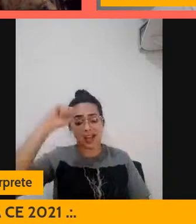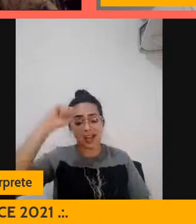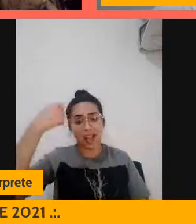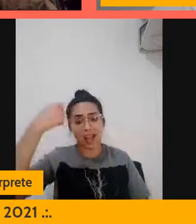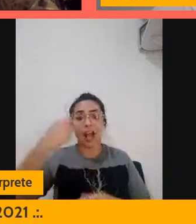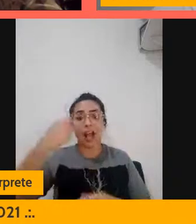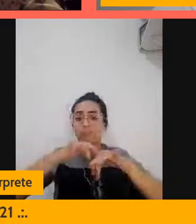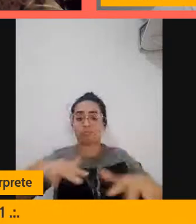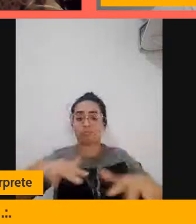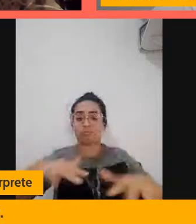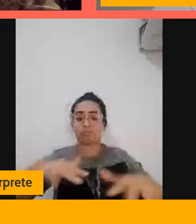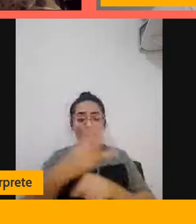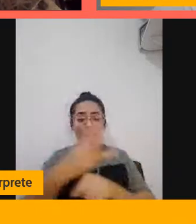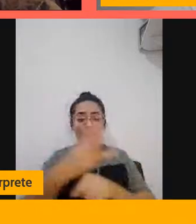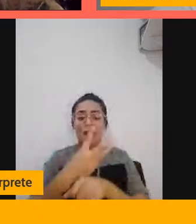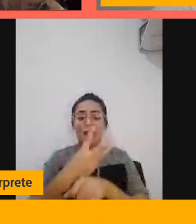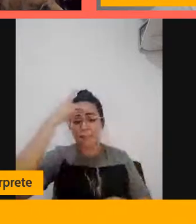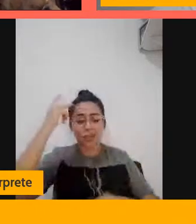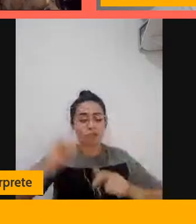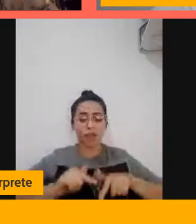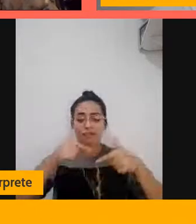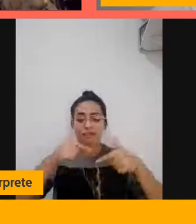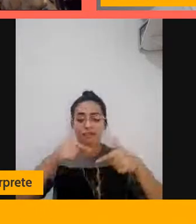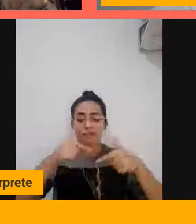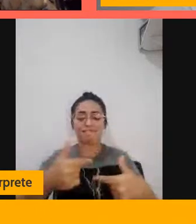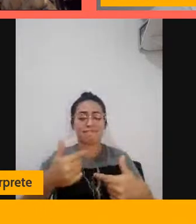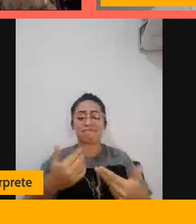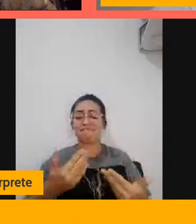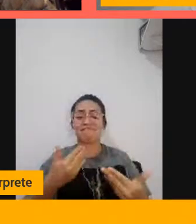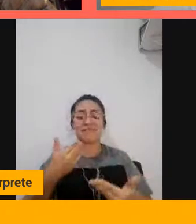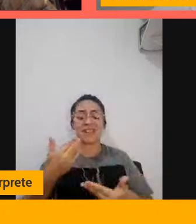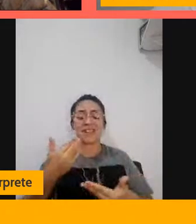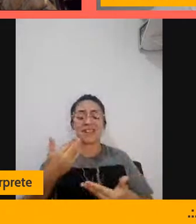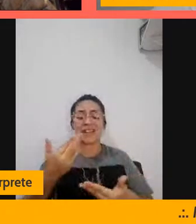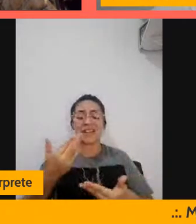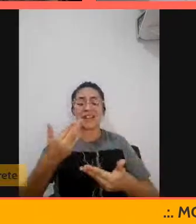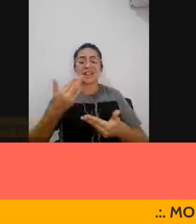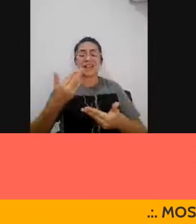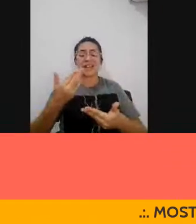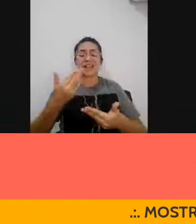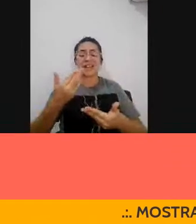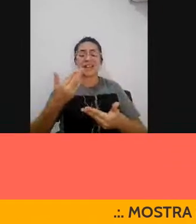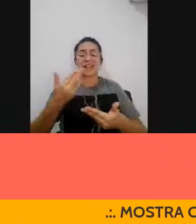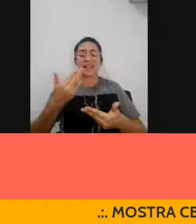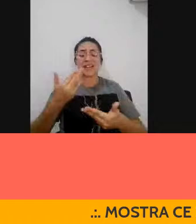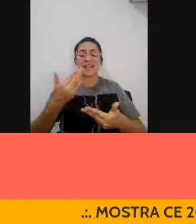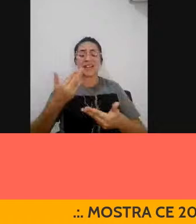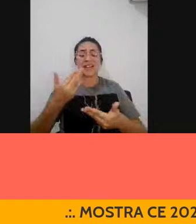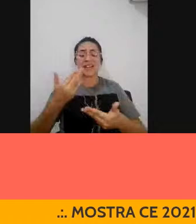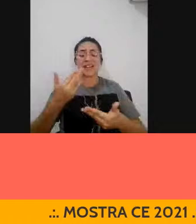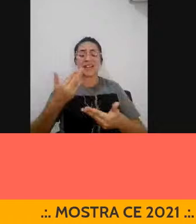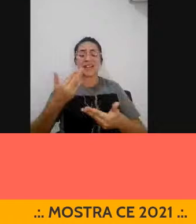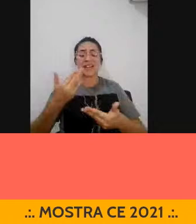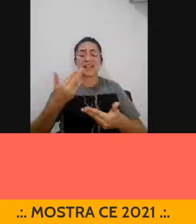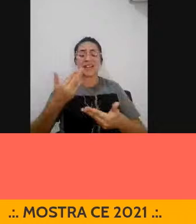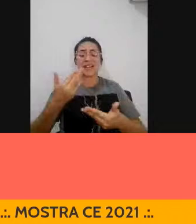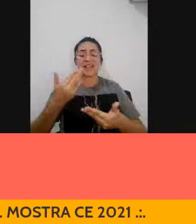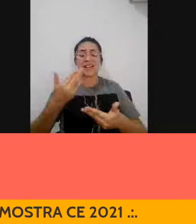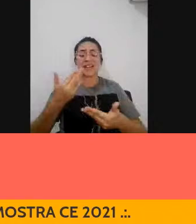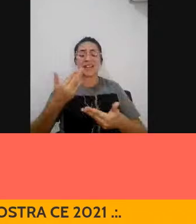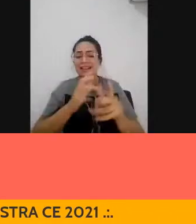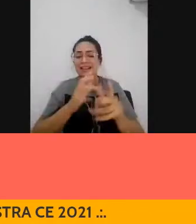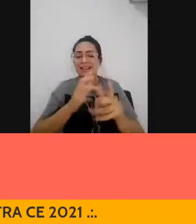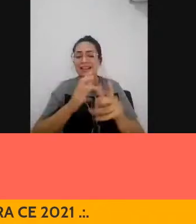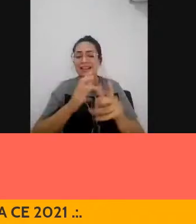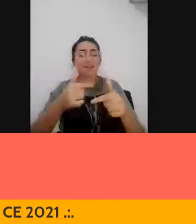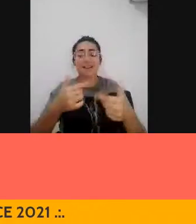pessoas já estão atuando, a gente já está, né, fazendo mil e uma planos e cobranças e ações. Eu acho